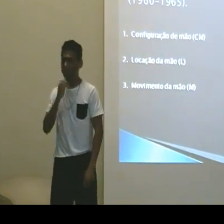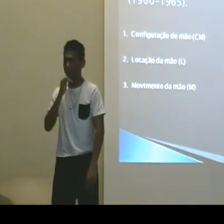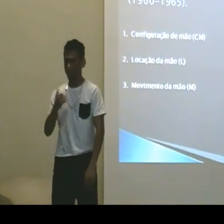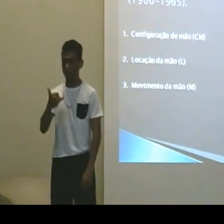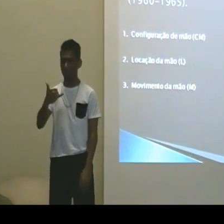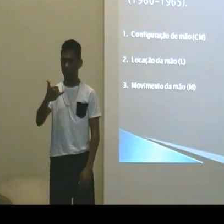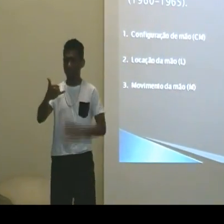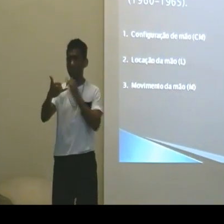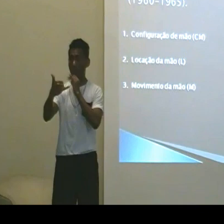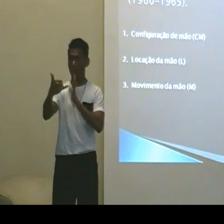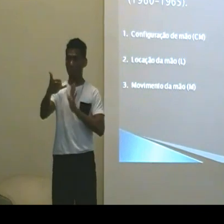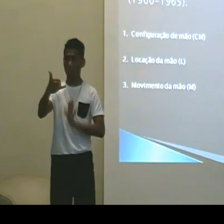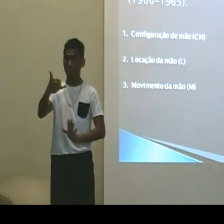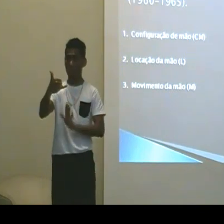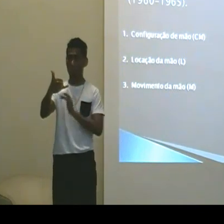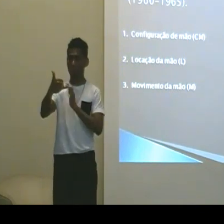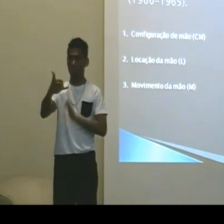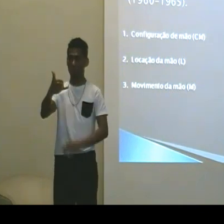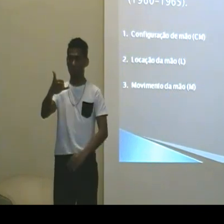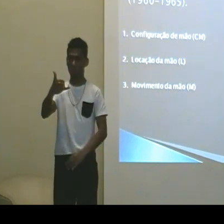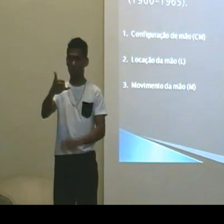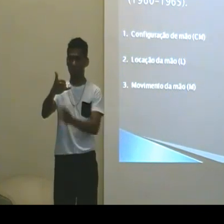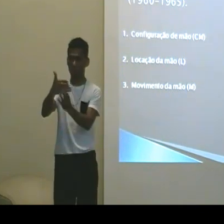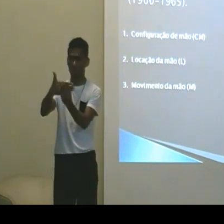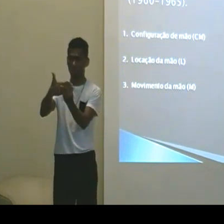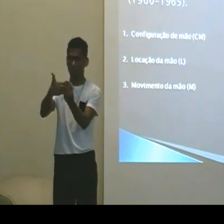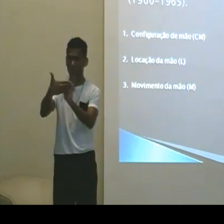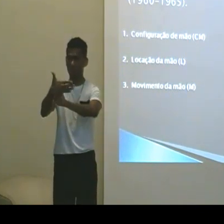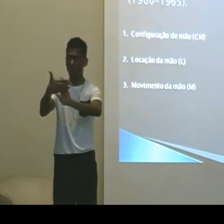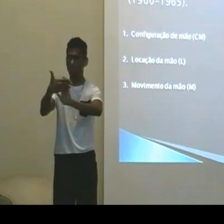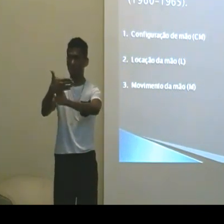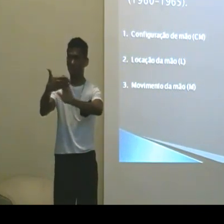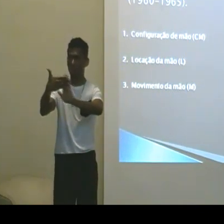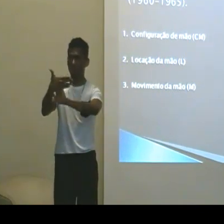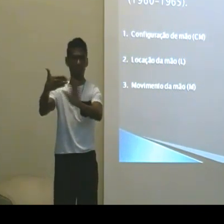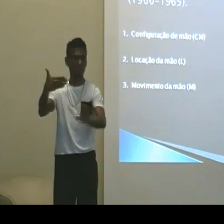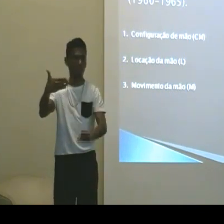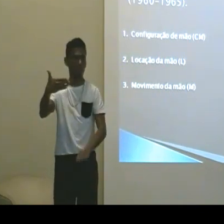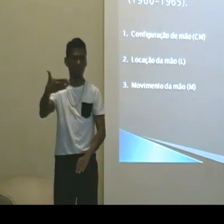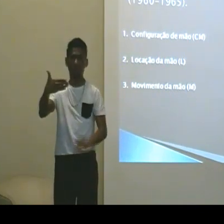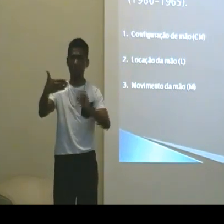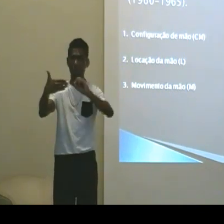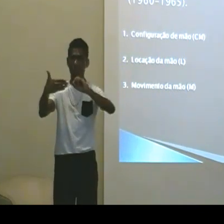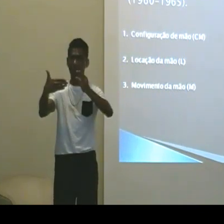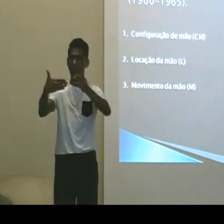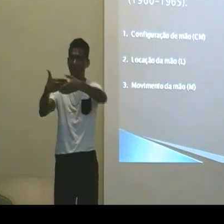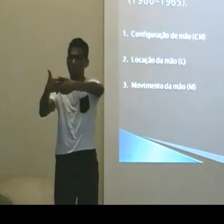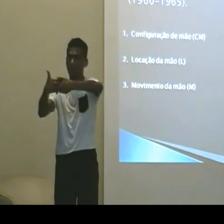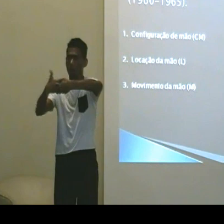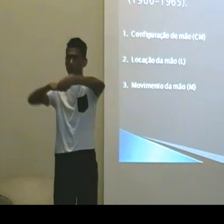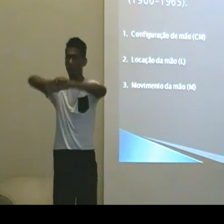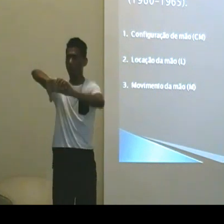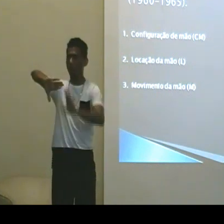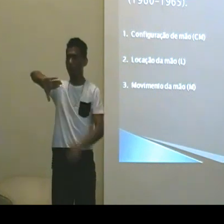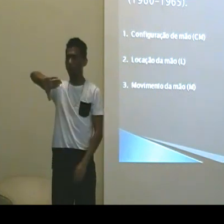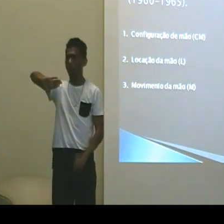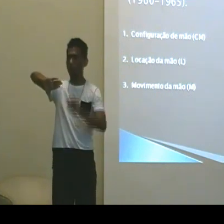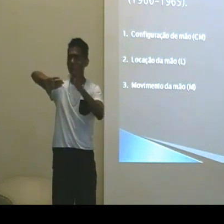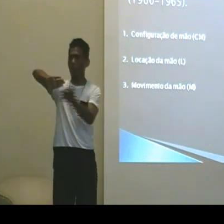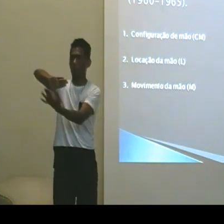Vou dar um exemplo. Esse sinal aqui, ó, né? A palma da mão está voltada para dentro. Ou posso voltar para